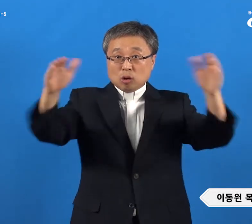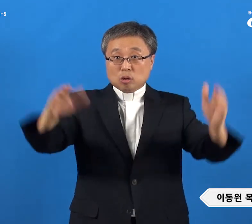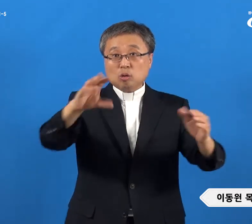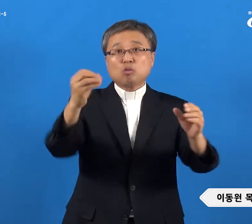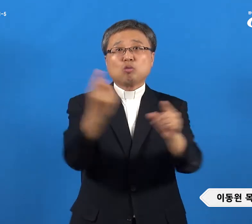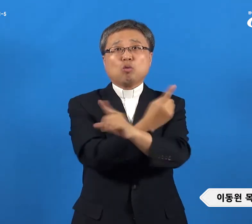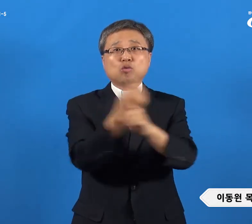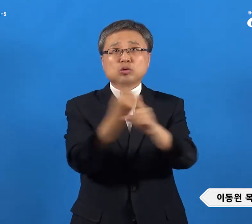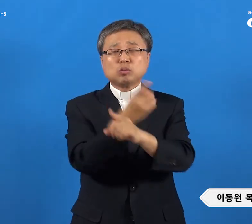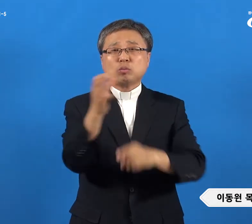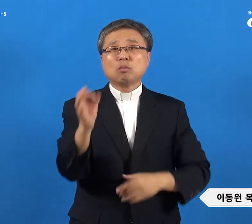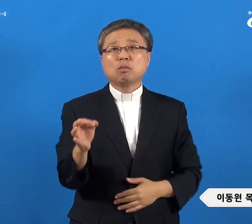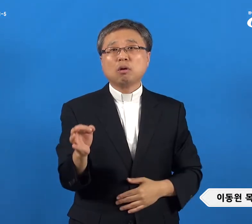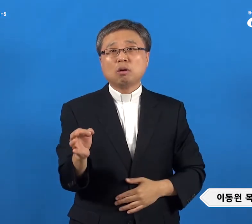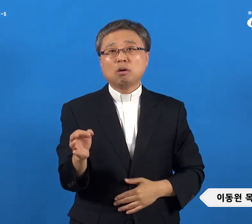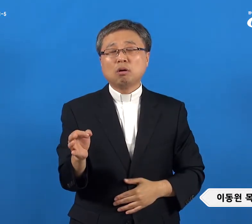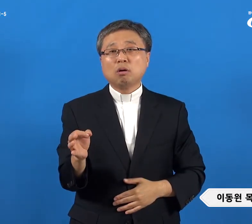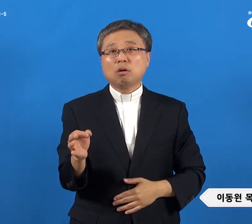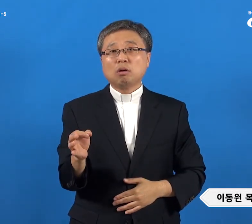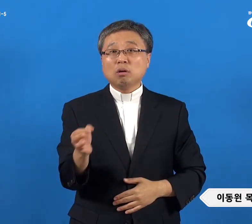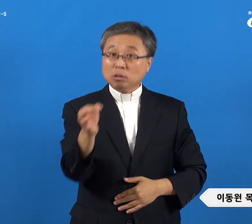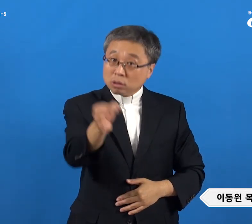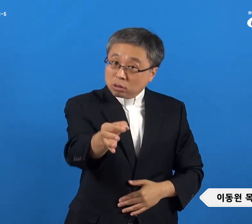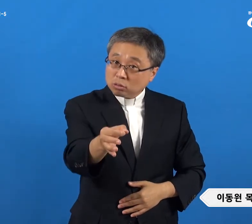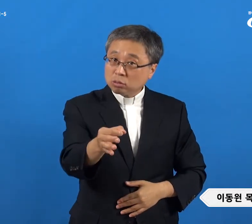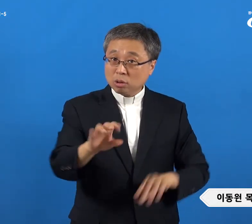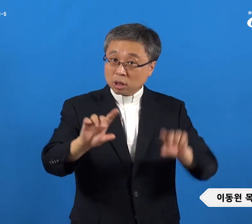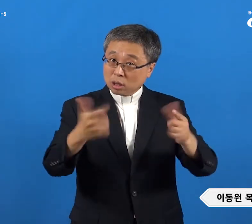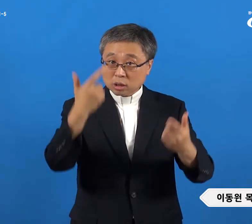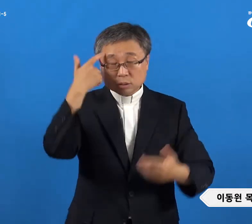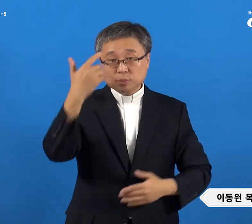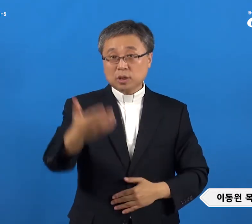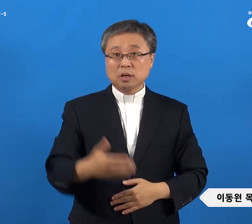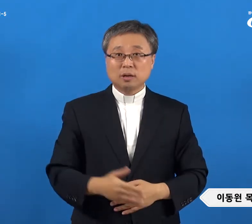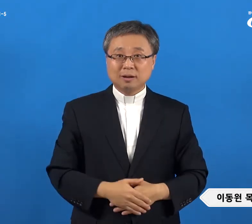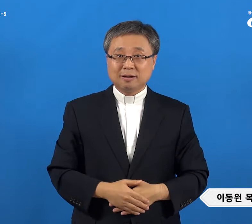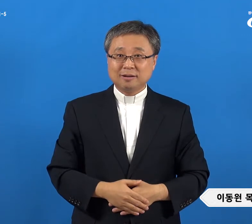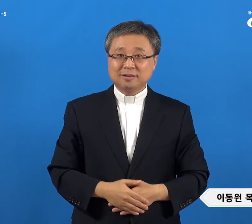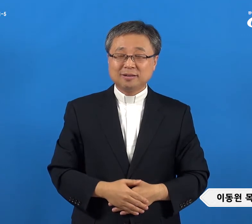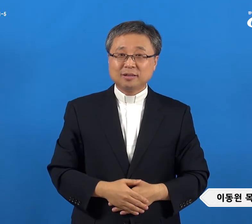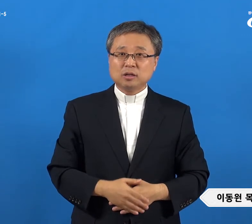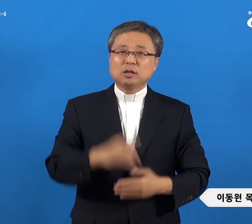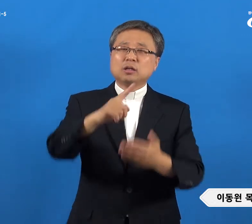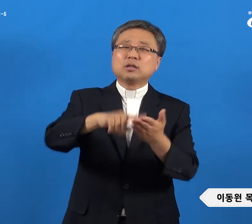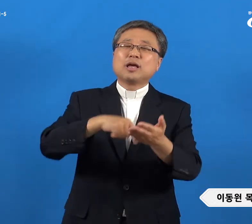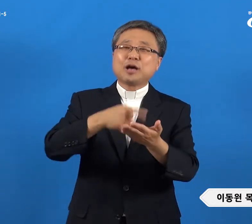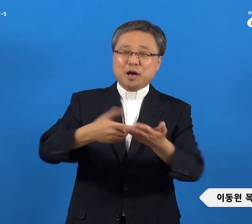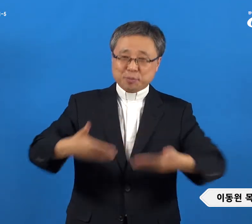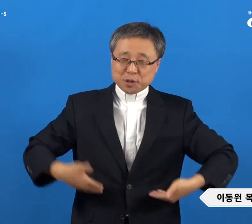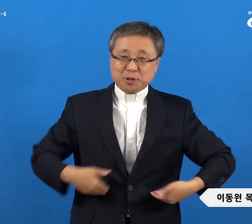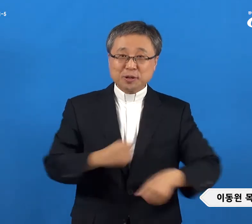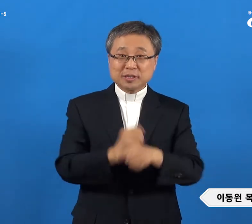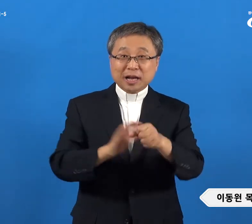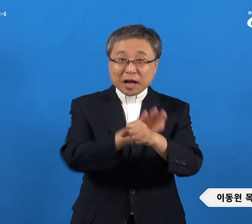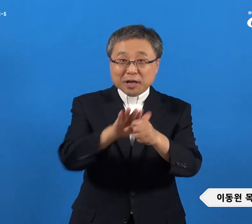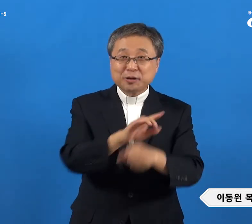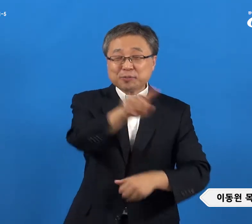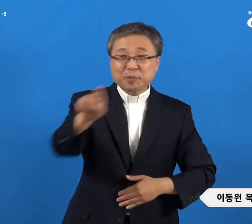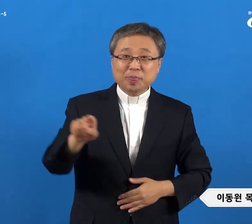수리비 내지 않았겠어요? 대가가 필요했던 것입니다. 사랑하는 여러분, 그러나